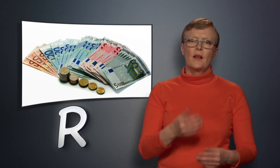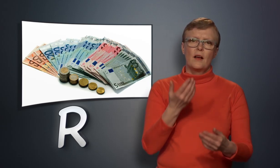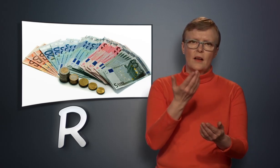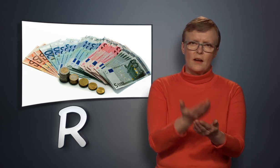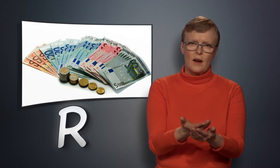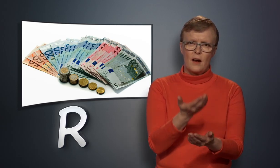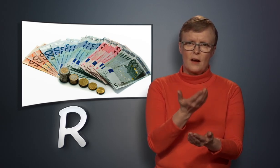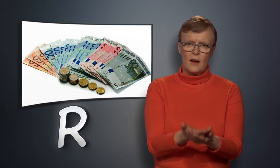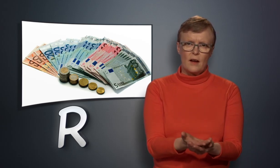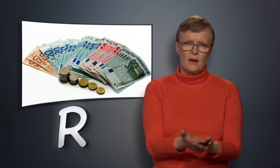Raha.